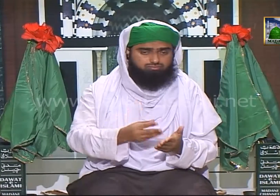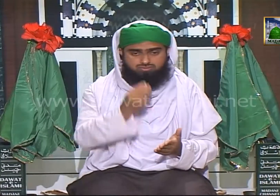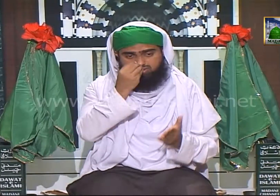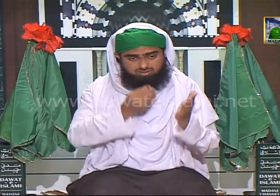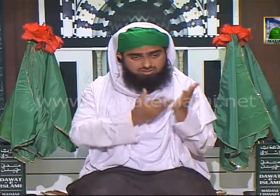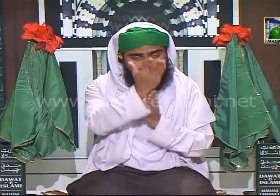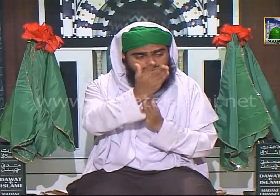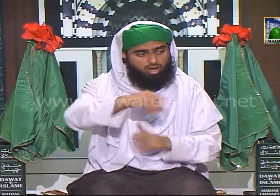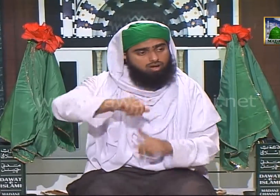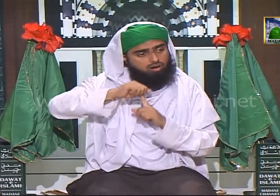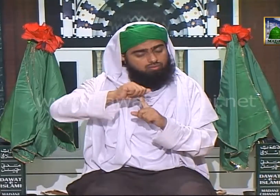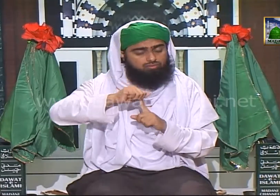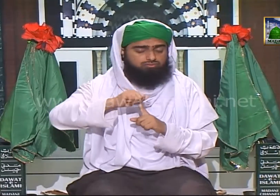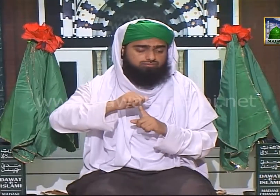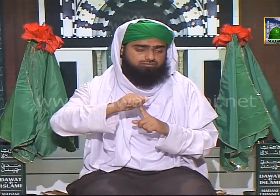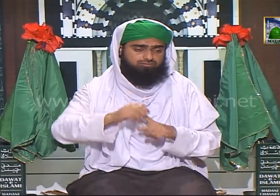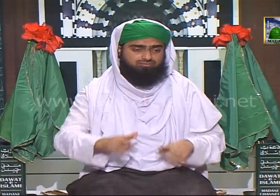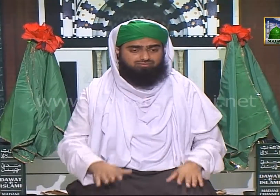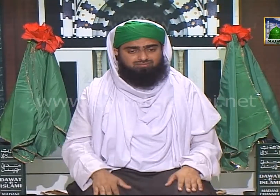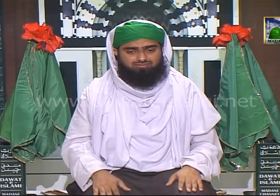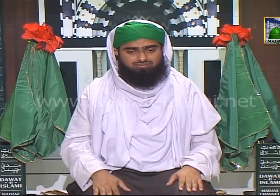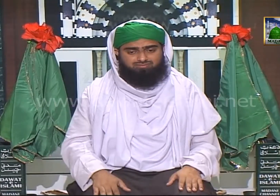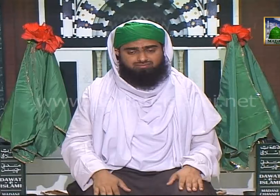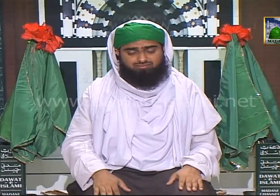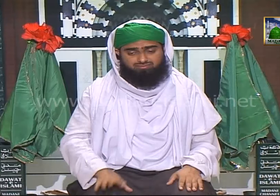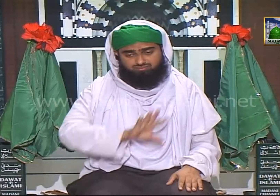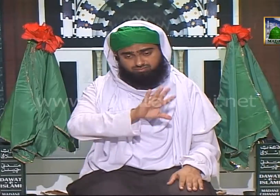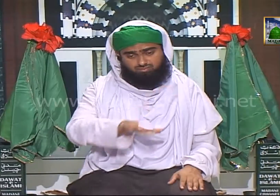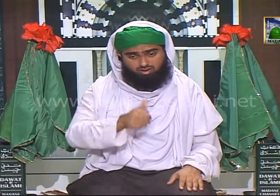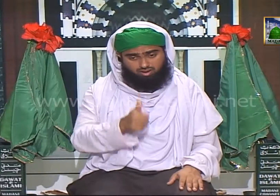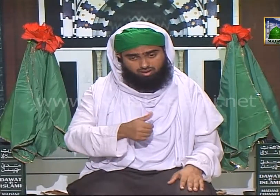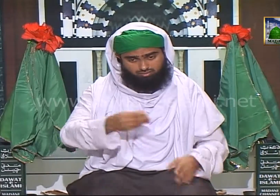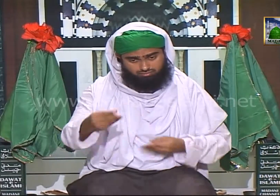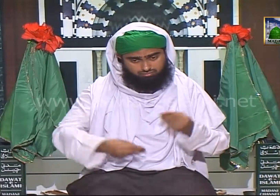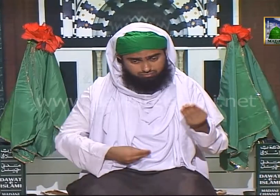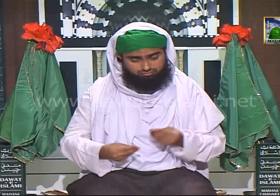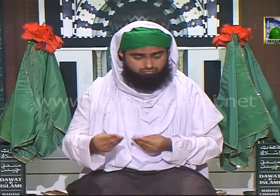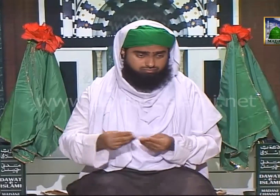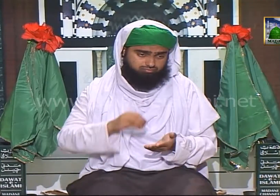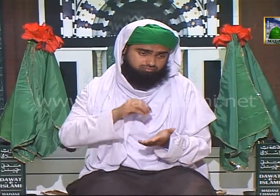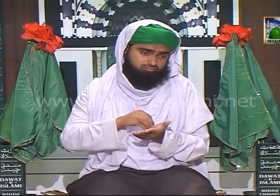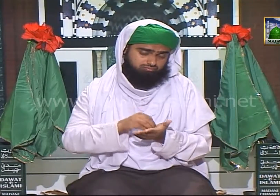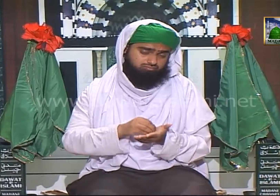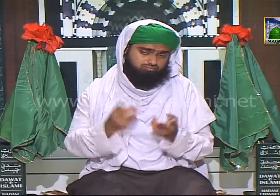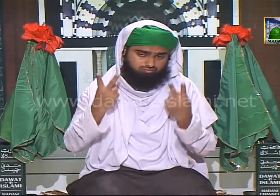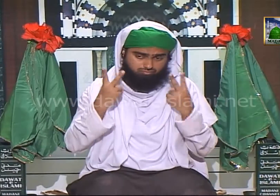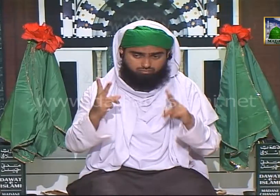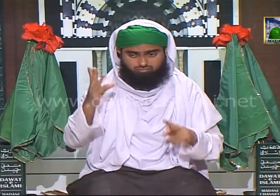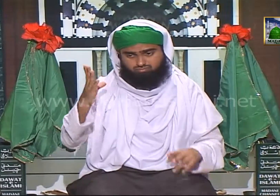بڑی فضیلت، صرف روزی کمانا یہ کوئی فضیلت نہیں، حلال وہ بھی شرط. اور اس دور میں حلال روزی بہت، حلال روزی کمانے والے